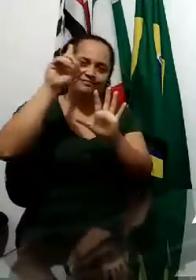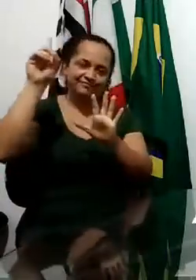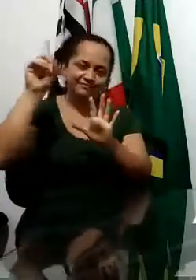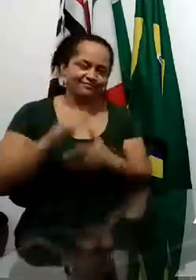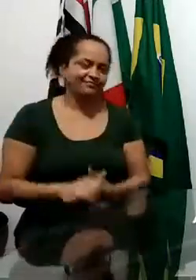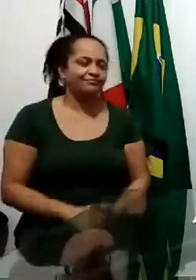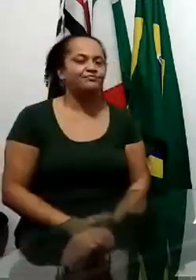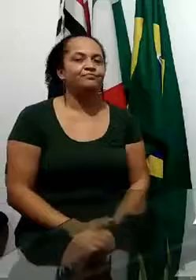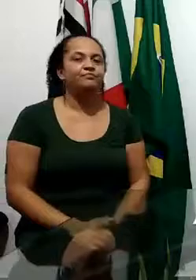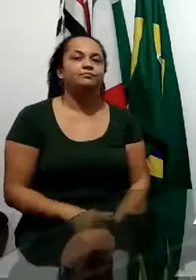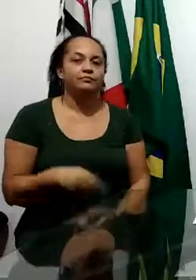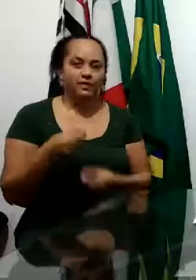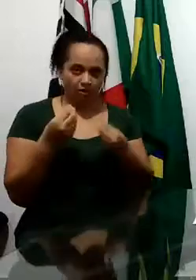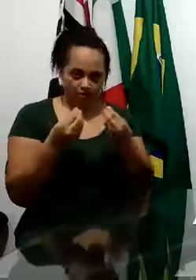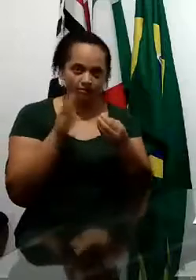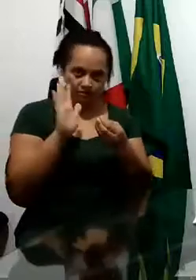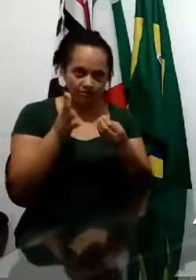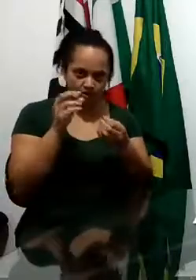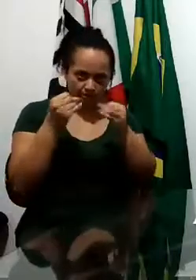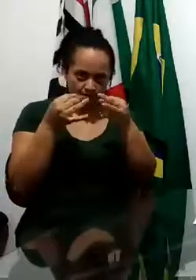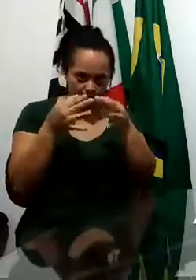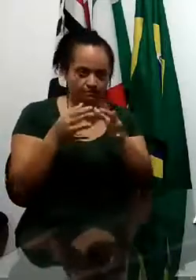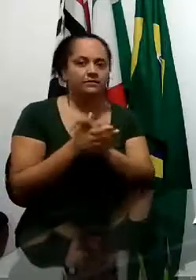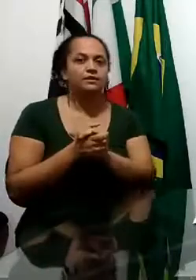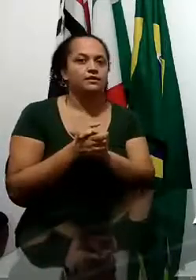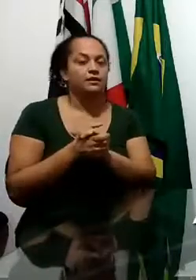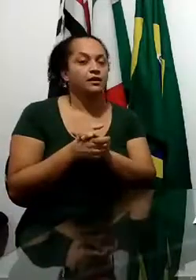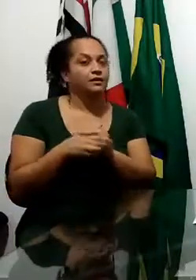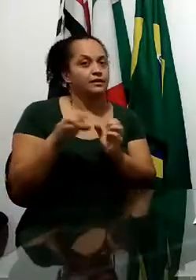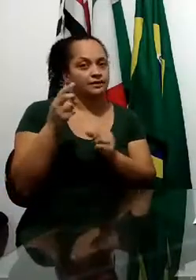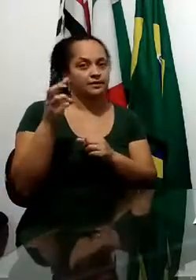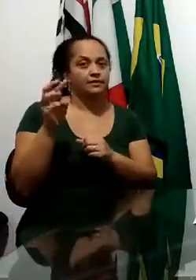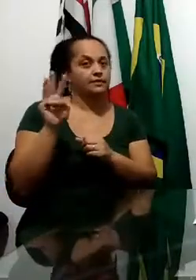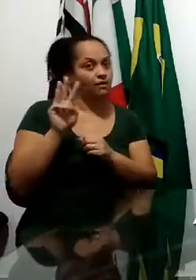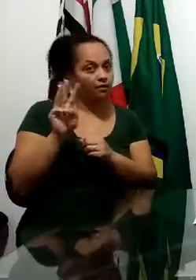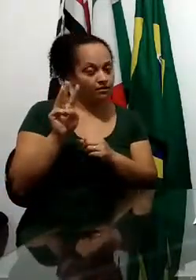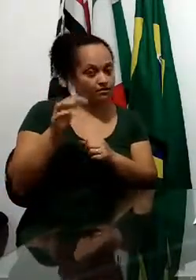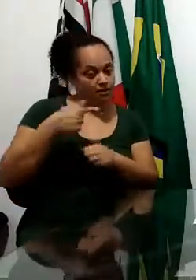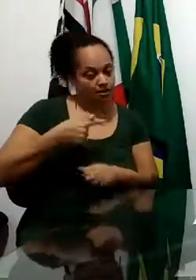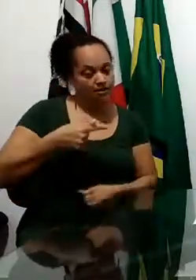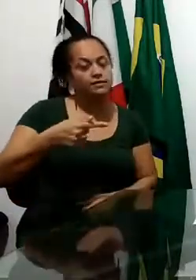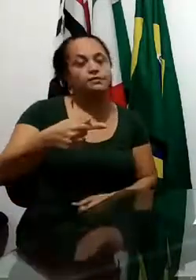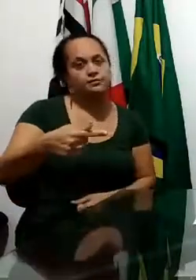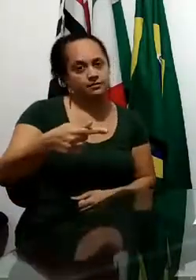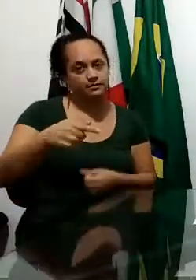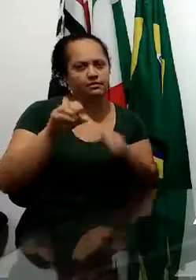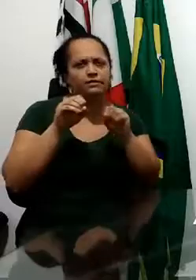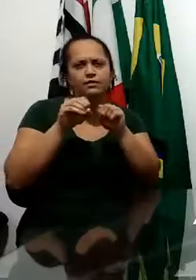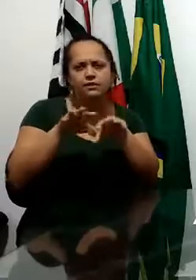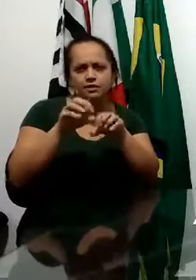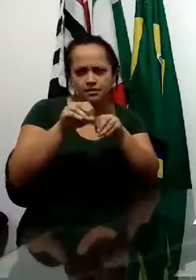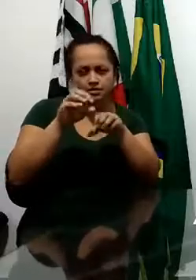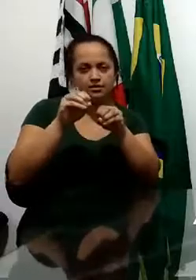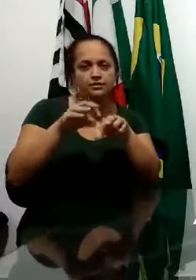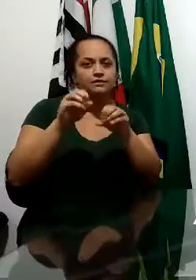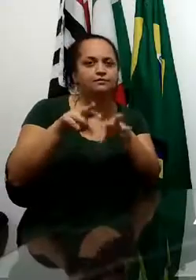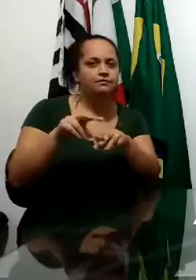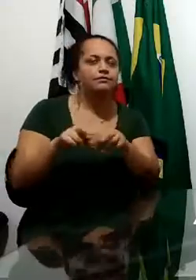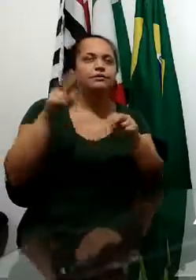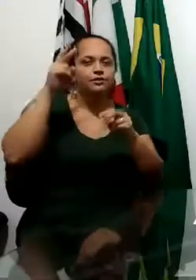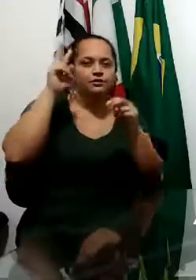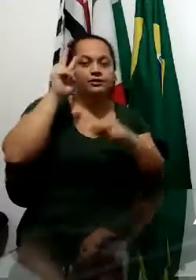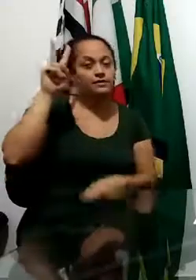nós falamos, nós já estamos aí na terceira semana ensinando sobre as parábolas